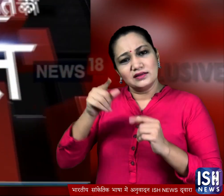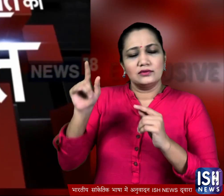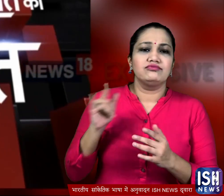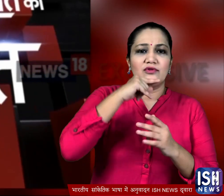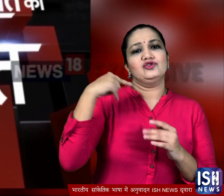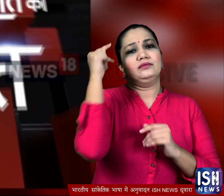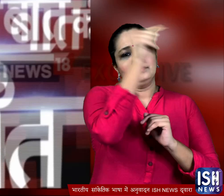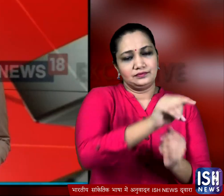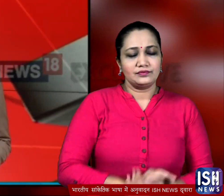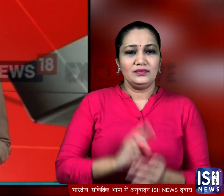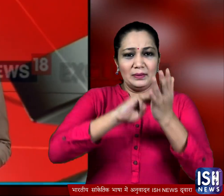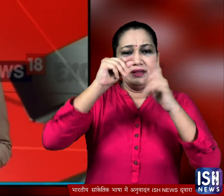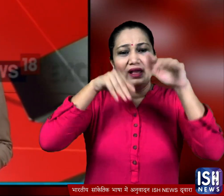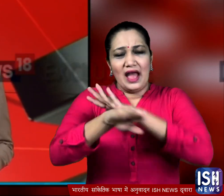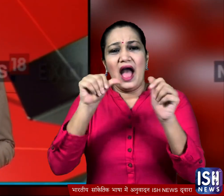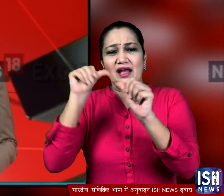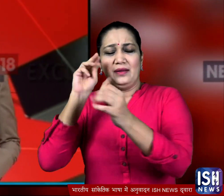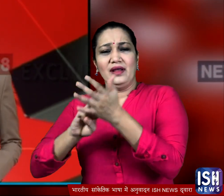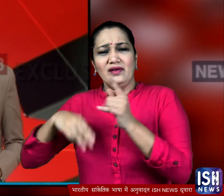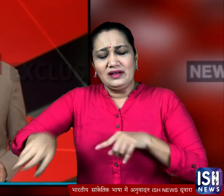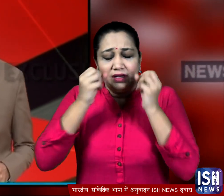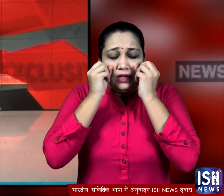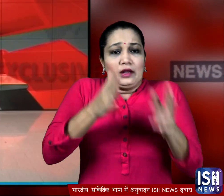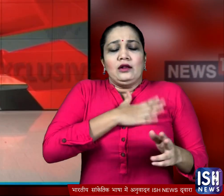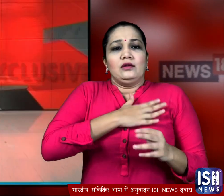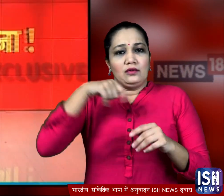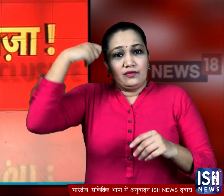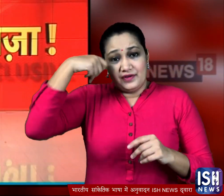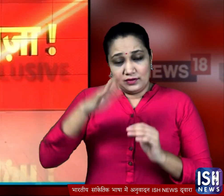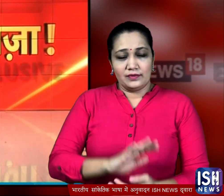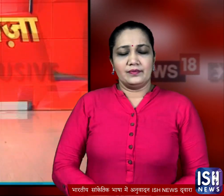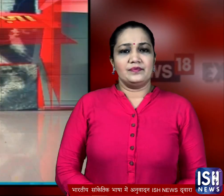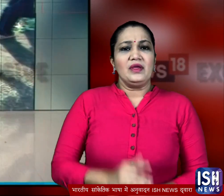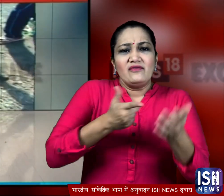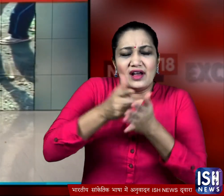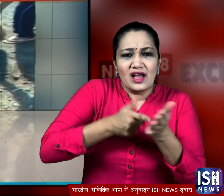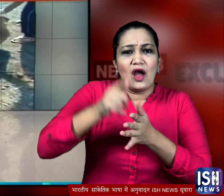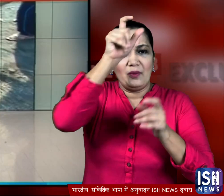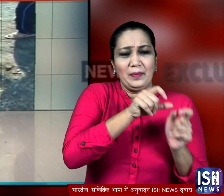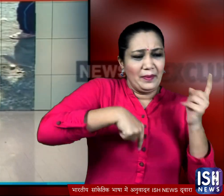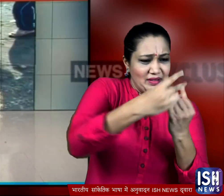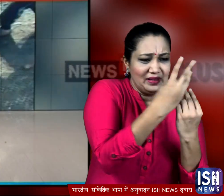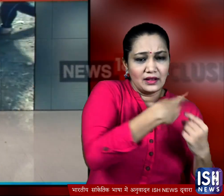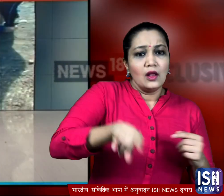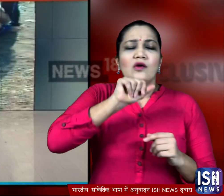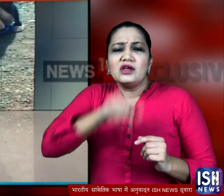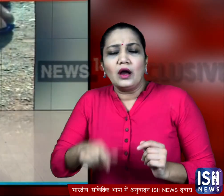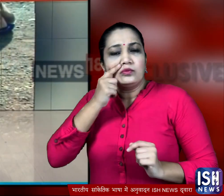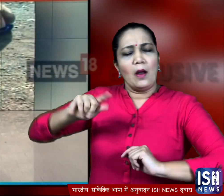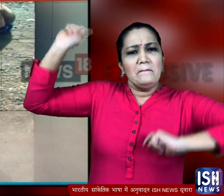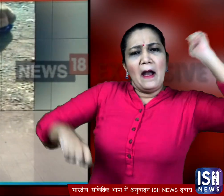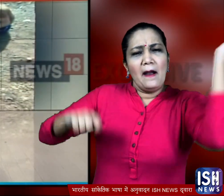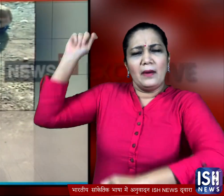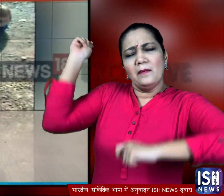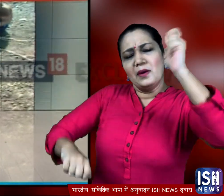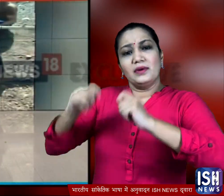जा रहे हैं। मध्य प्रदेश के आगर मालवा से दिल दहला देने वाला एक वीडियो सामने आया। वहां एक गांव के कुछ लोगों ने मिलकर एक लड़के की जमकर पिटाई